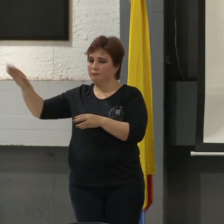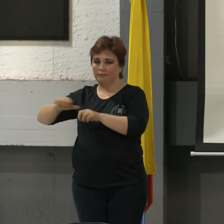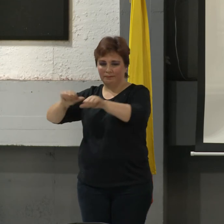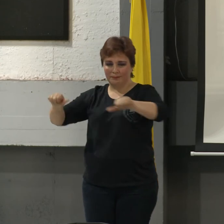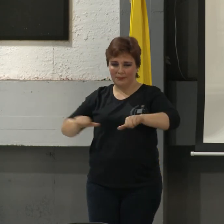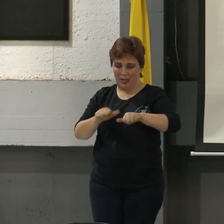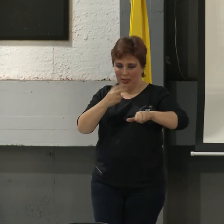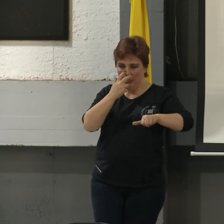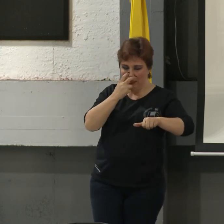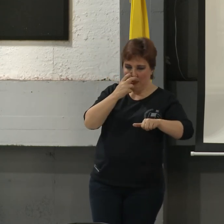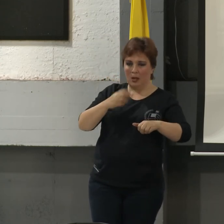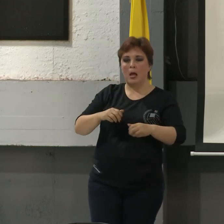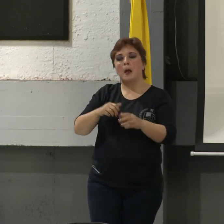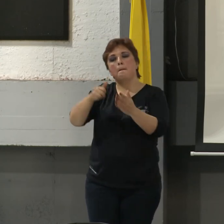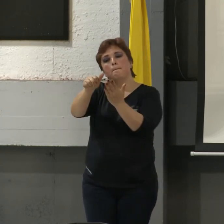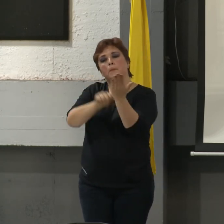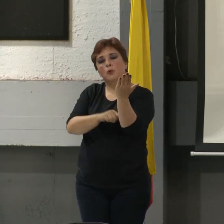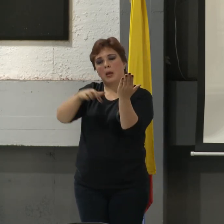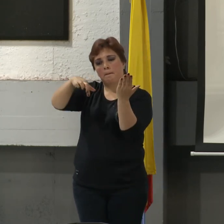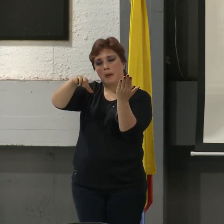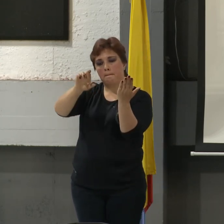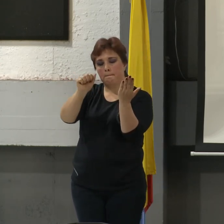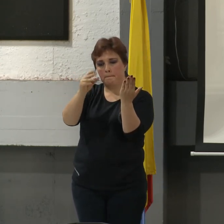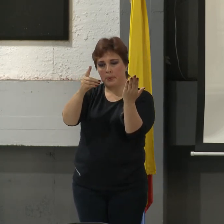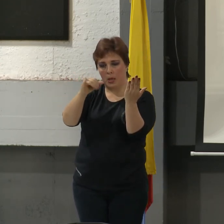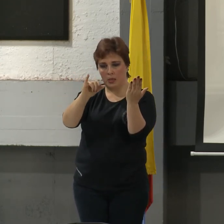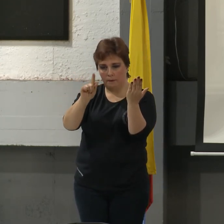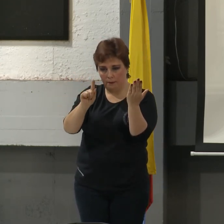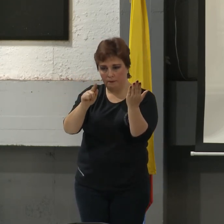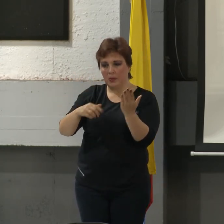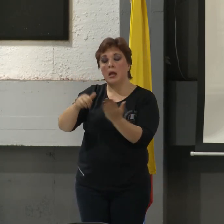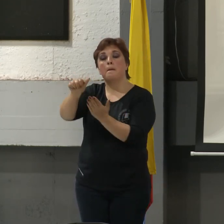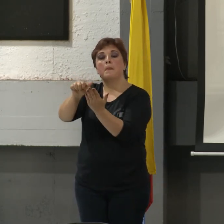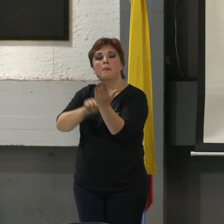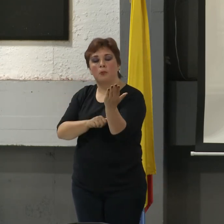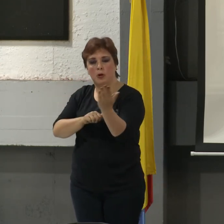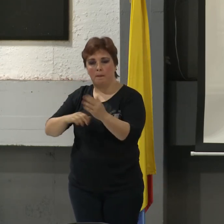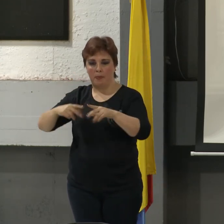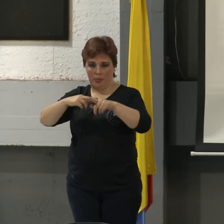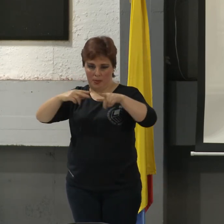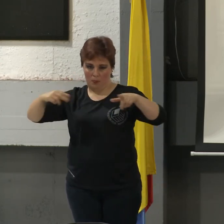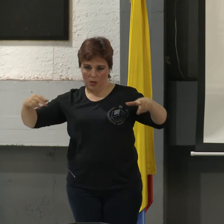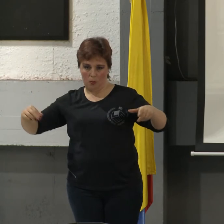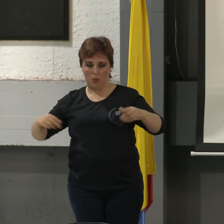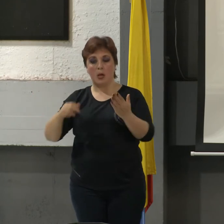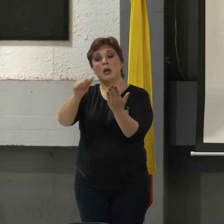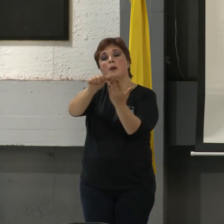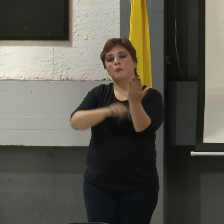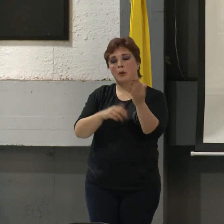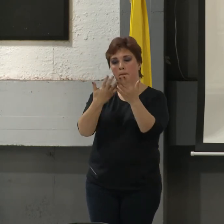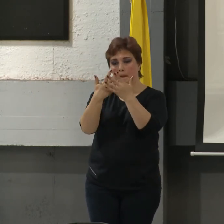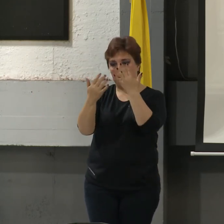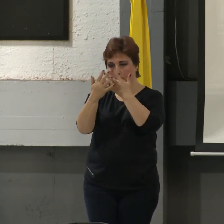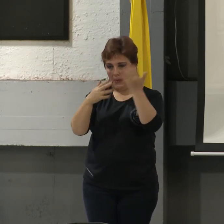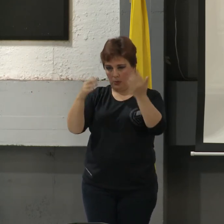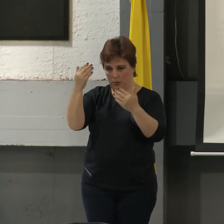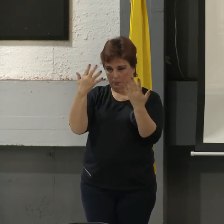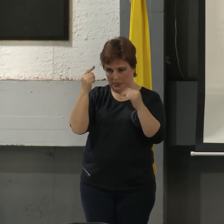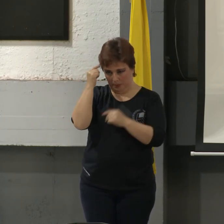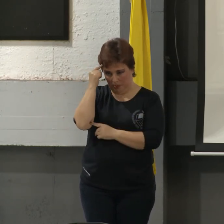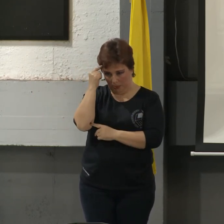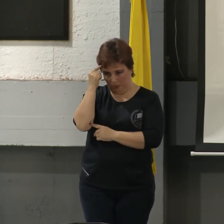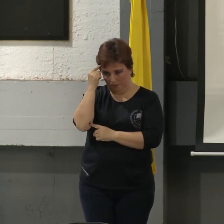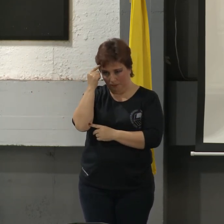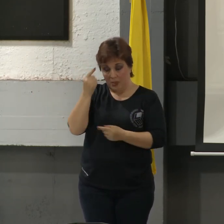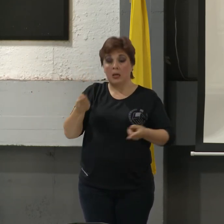húmeda y programa de apoyos para las personas con discapacidad y sus familias y el programa manos y pensamiento además de